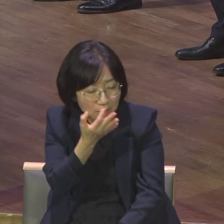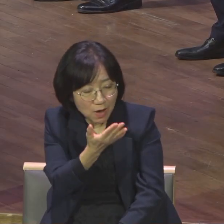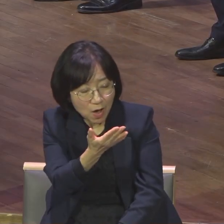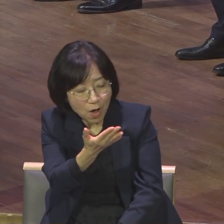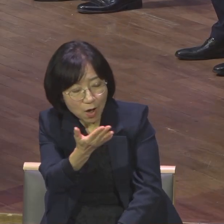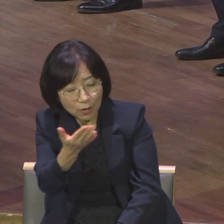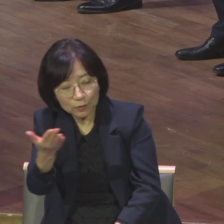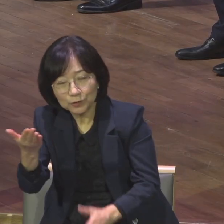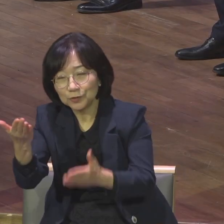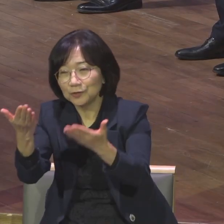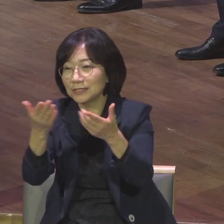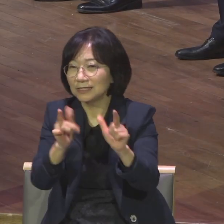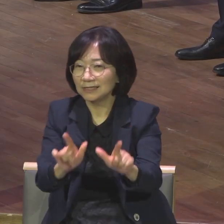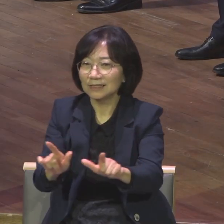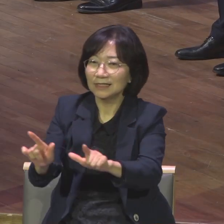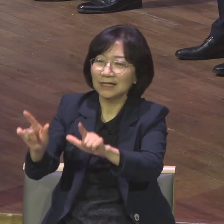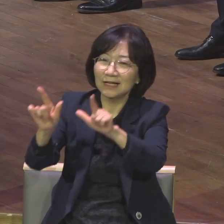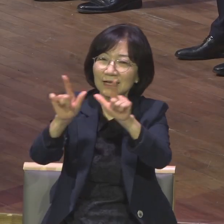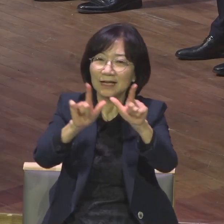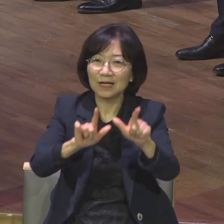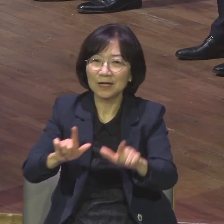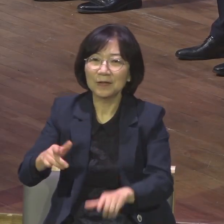주님이 보여주신 삶